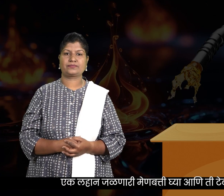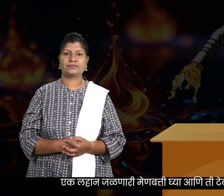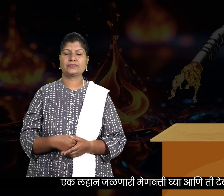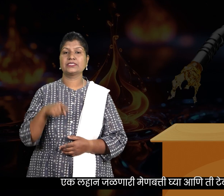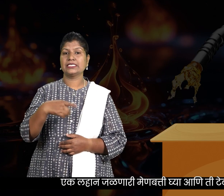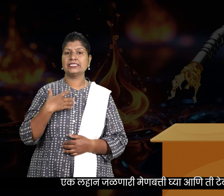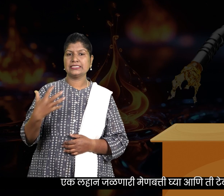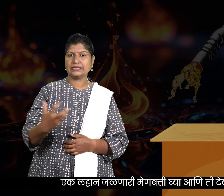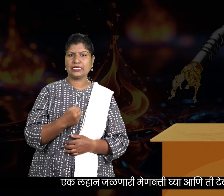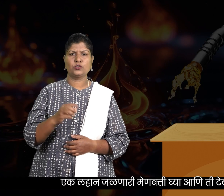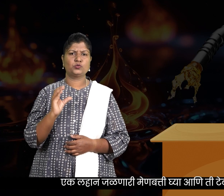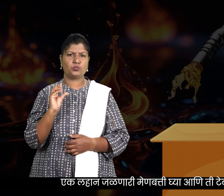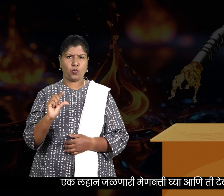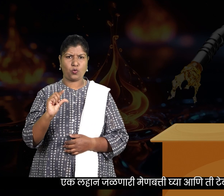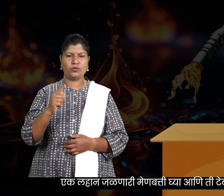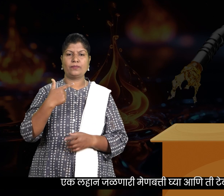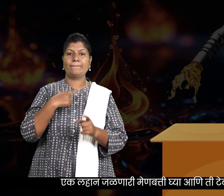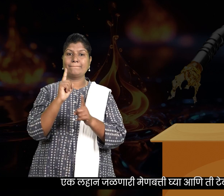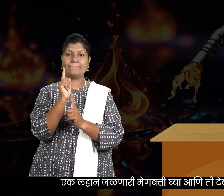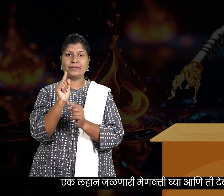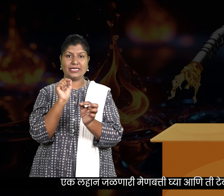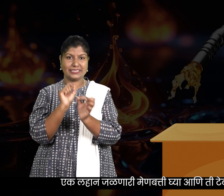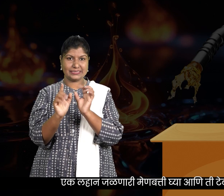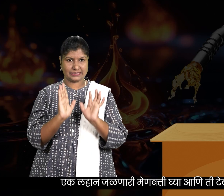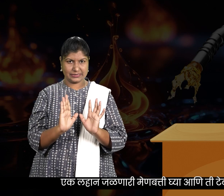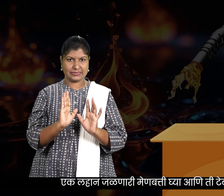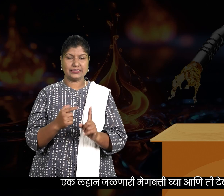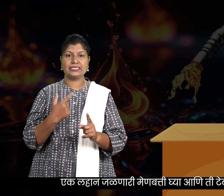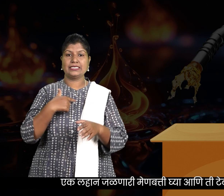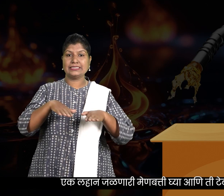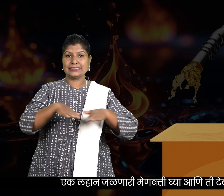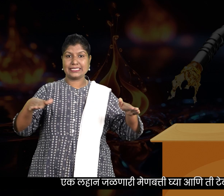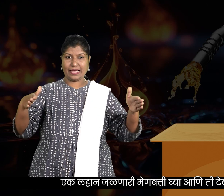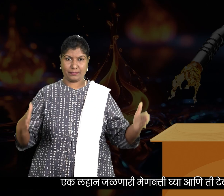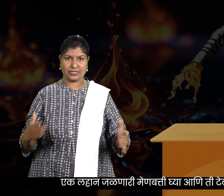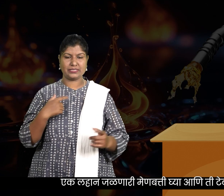एक लहान जळणारी मेणबत्ती घ्या आणि ती टेबलावर ठेवा.